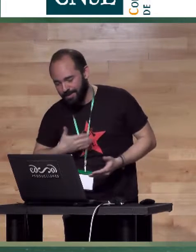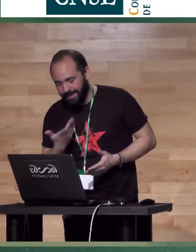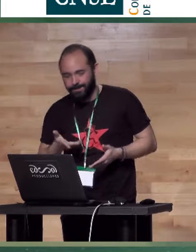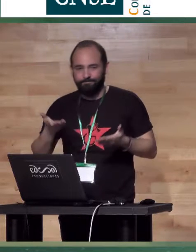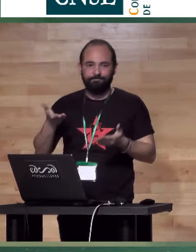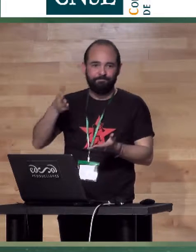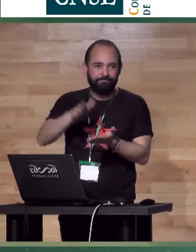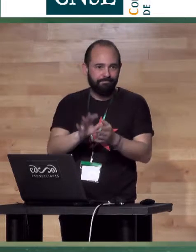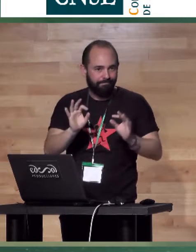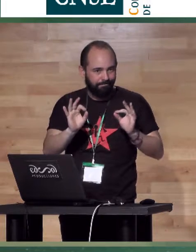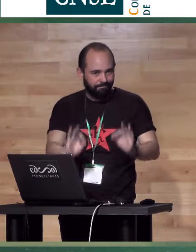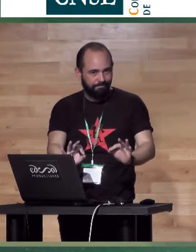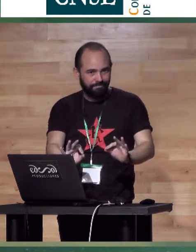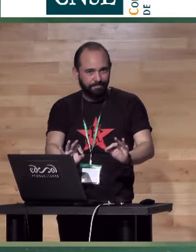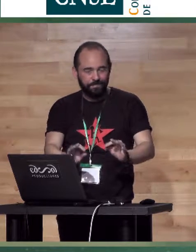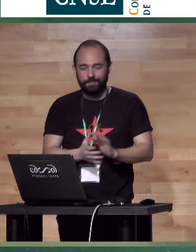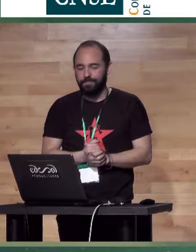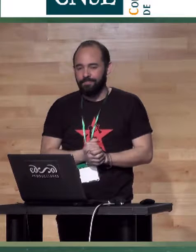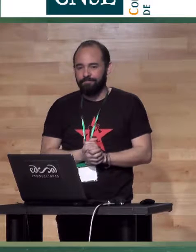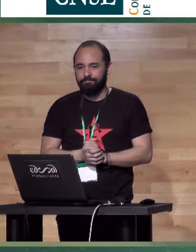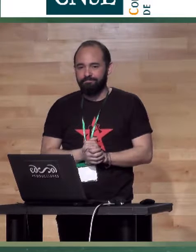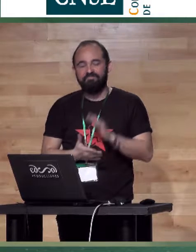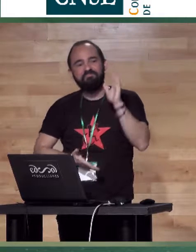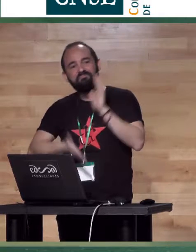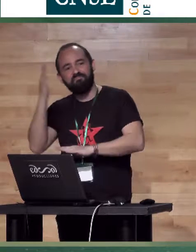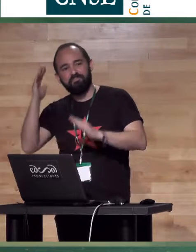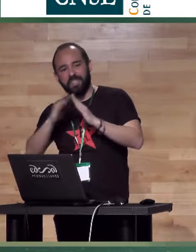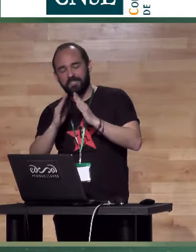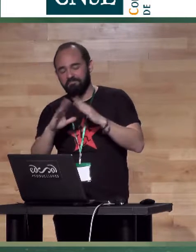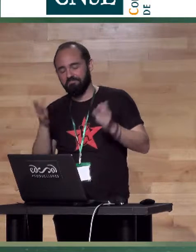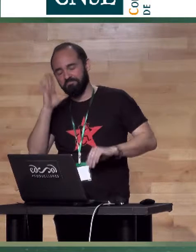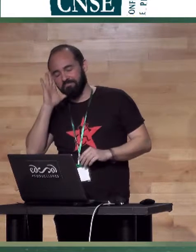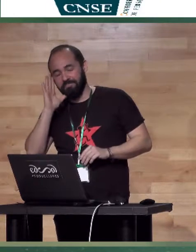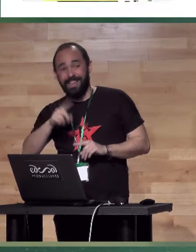Está llorando en el entierro, siente la muerte de su amigo, esa es la situación.